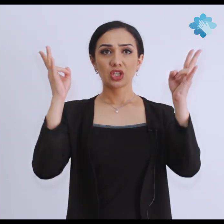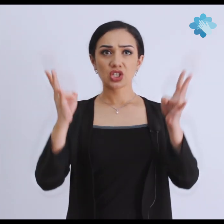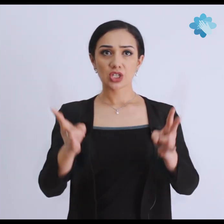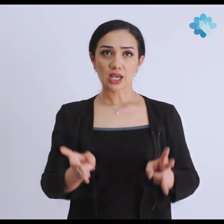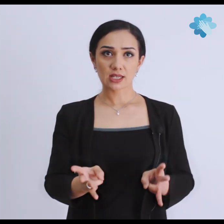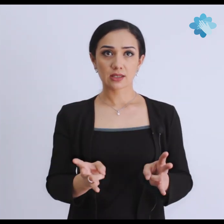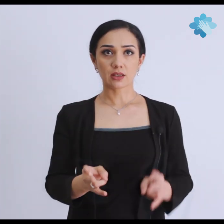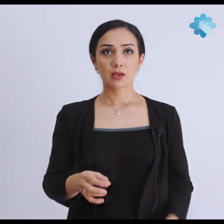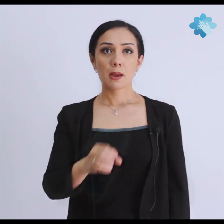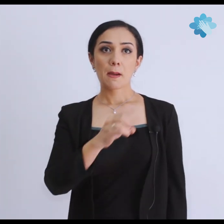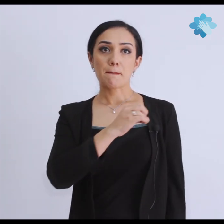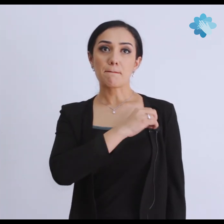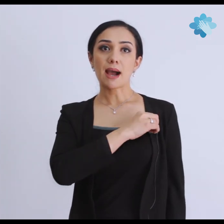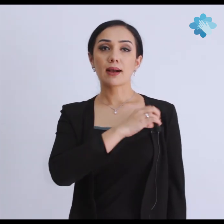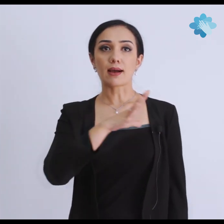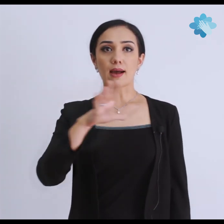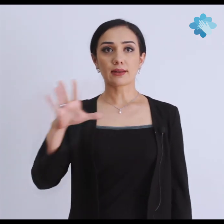несчастный богатый